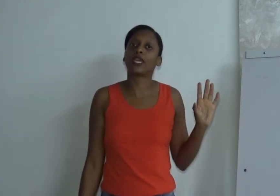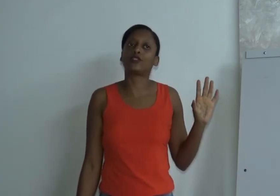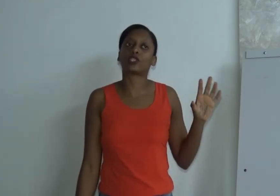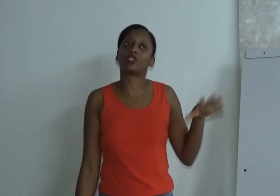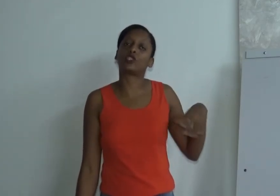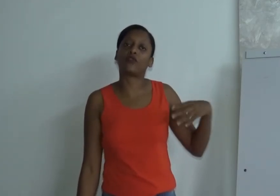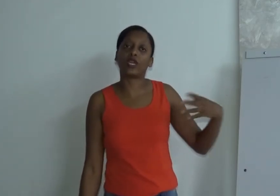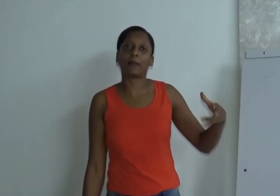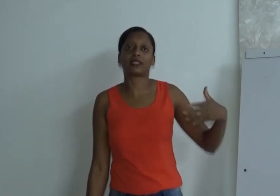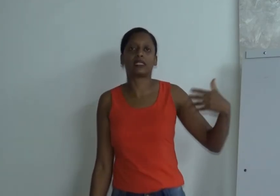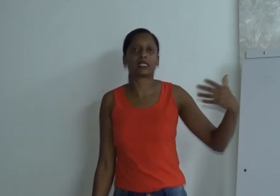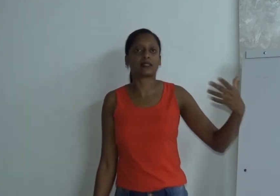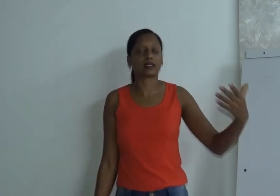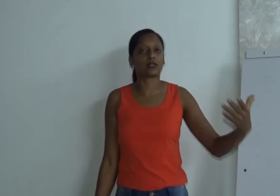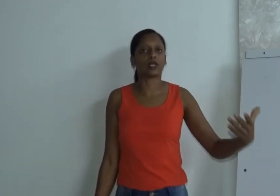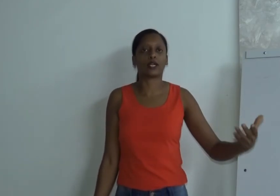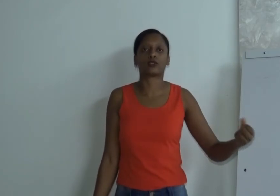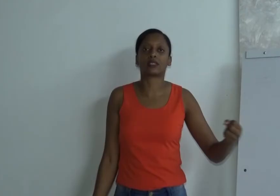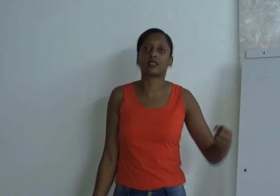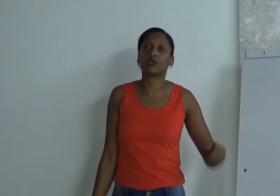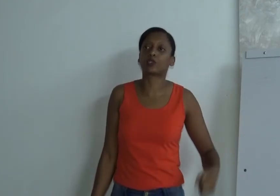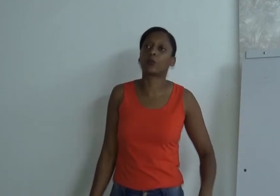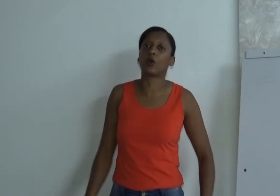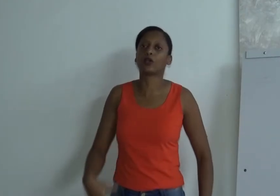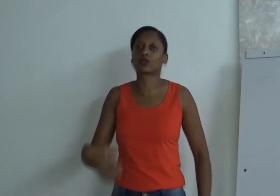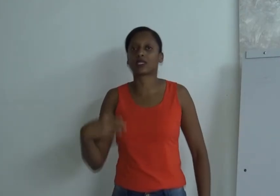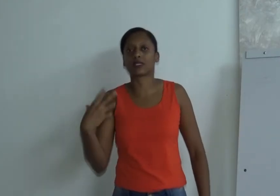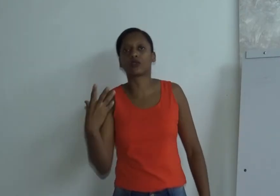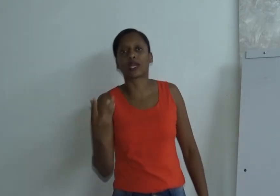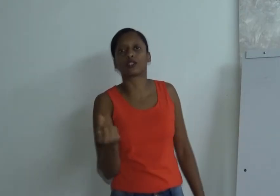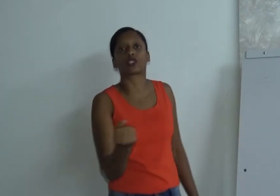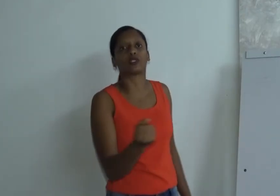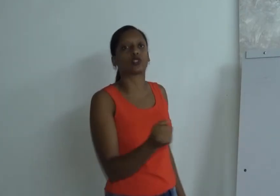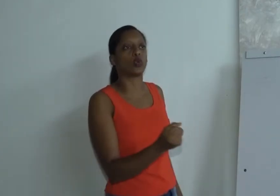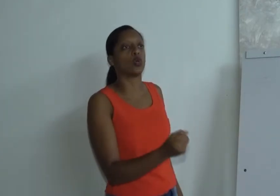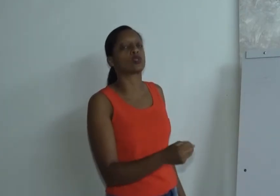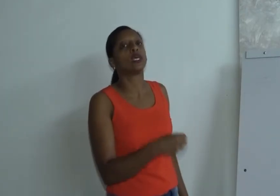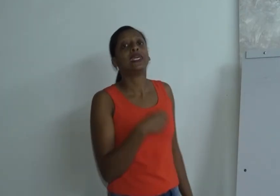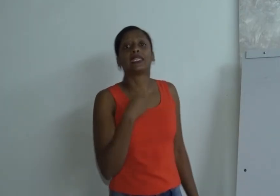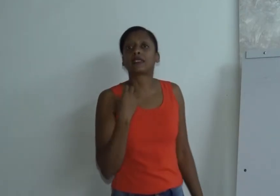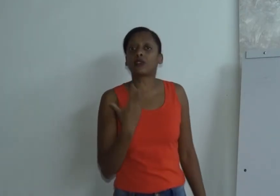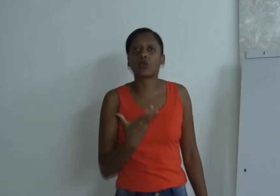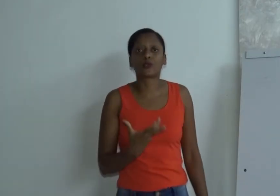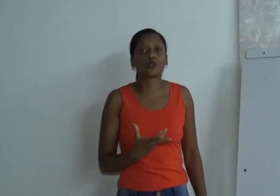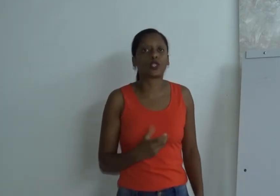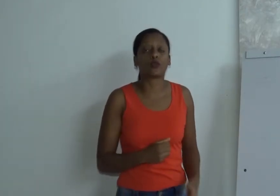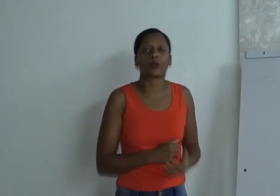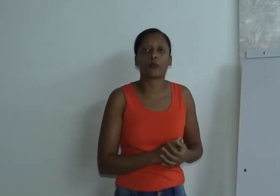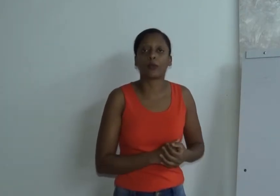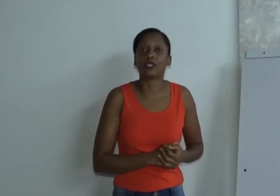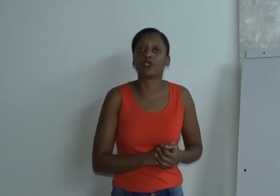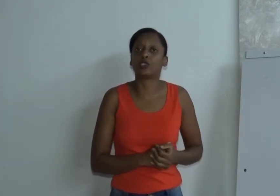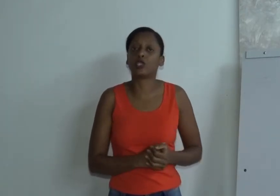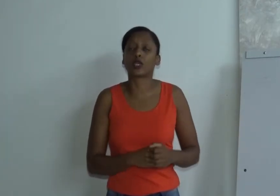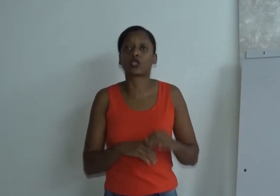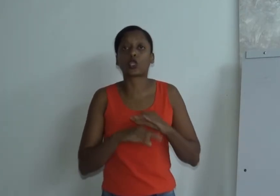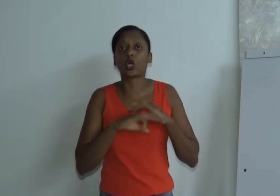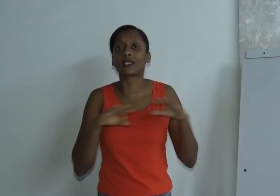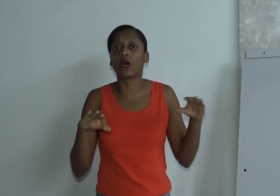diferente, a gente vê a matriz extracelular do tecido adiposo, tecido cartilaginoso, tecido conjuntivo propriamente dito, é